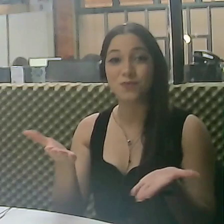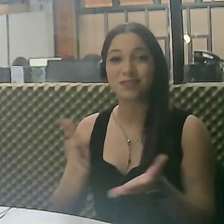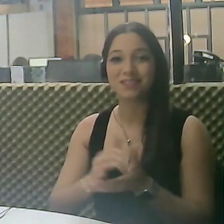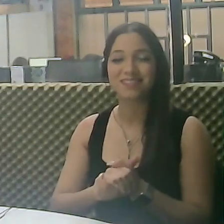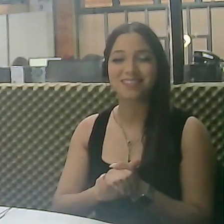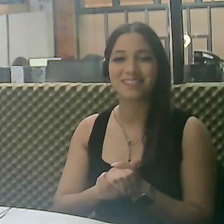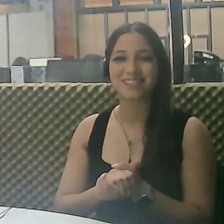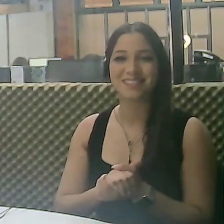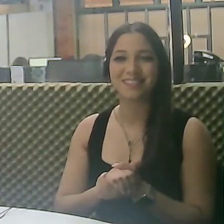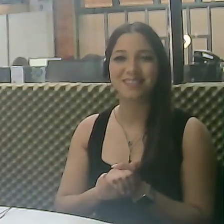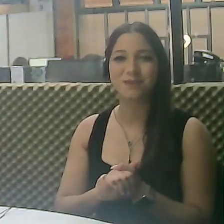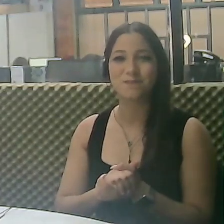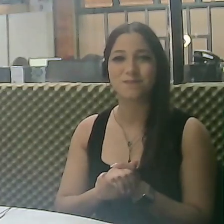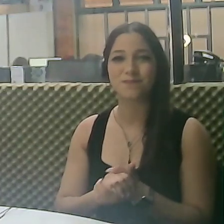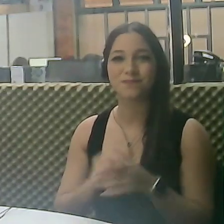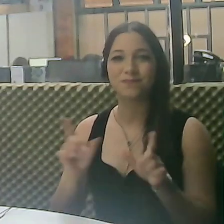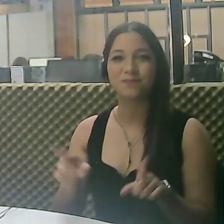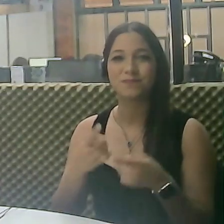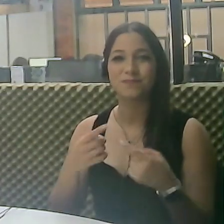hoje.